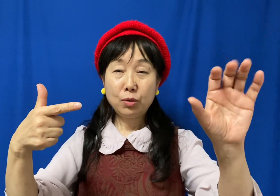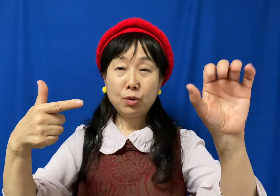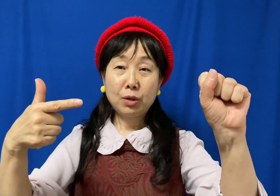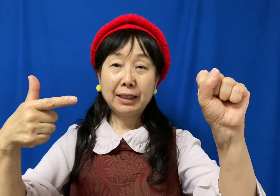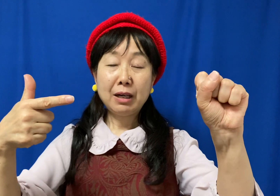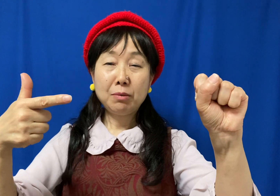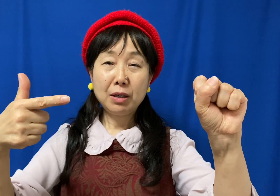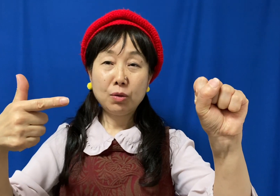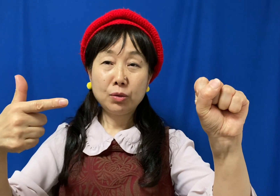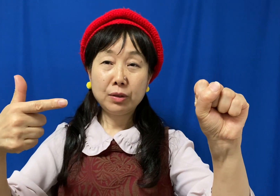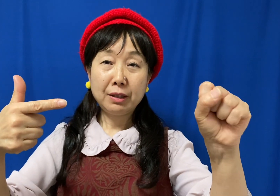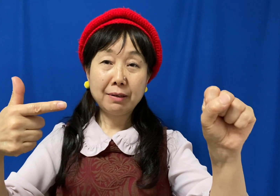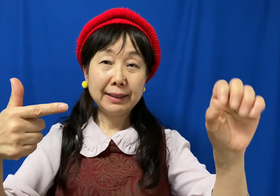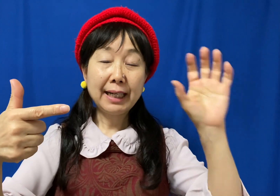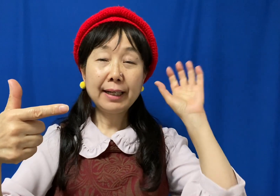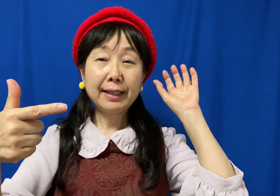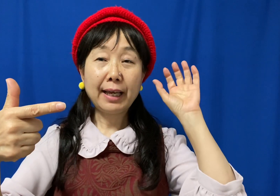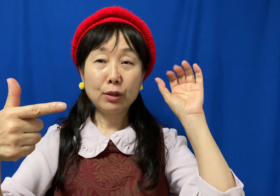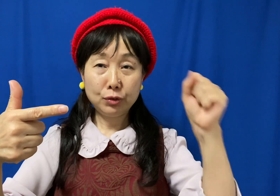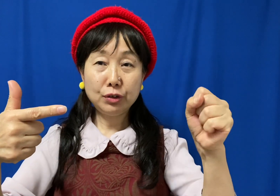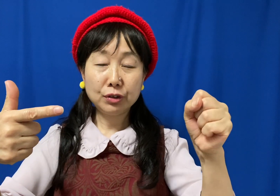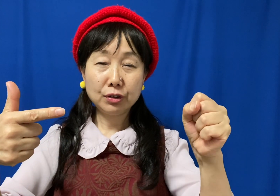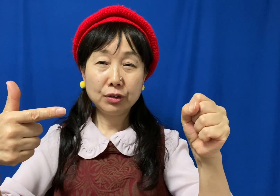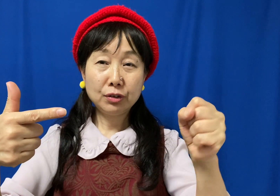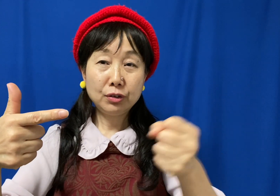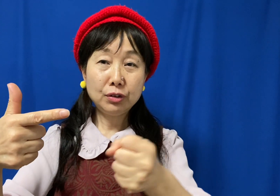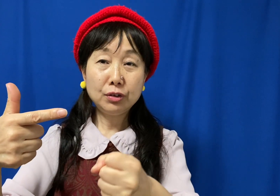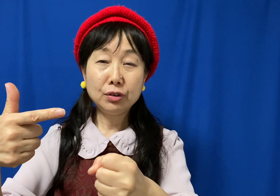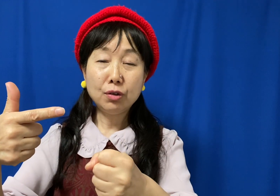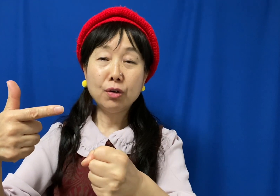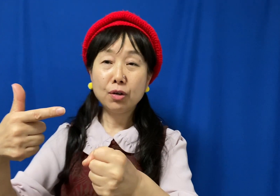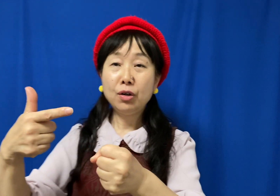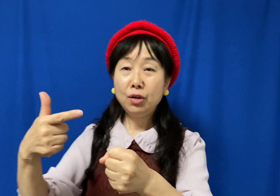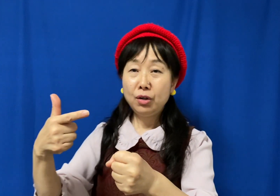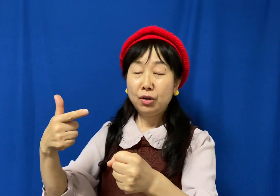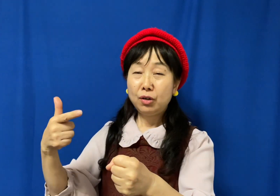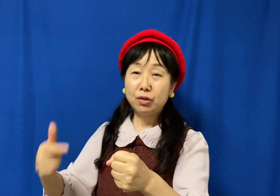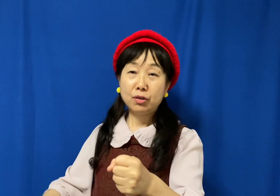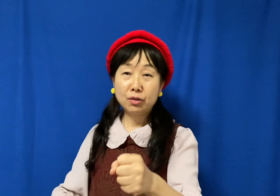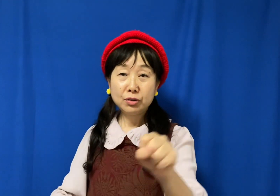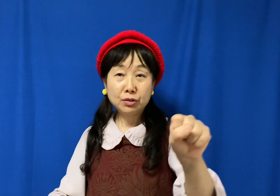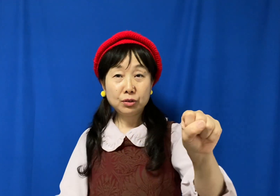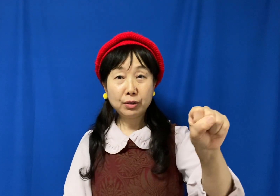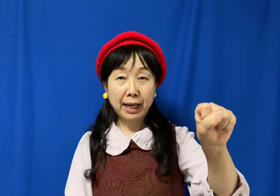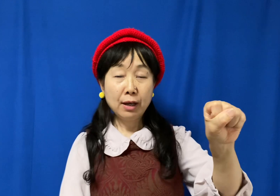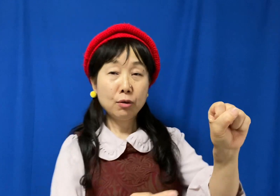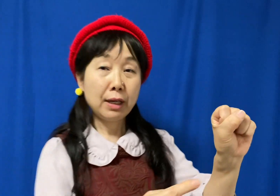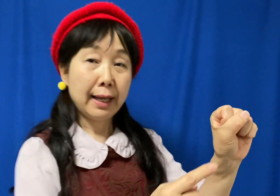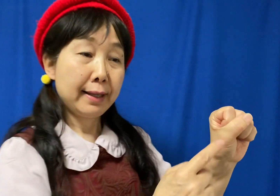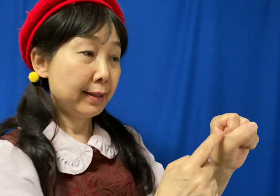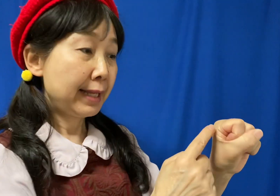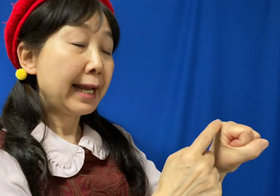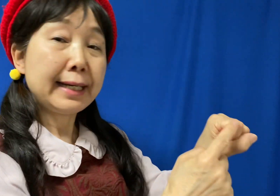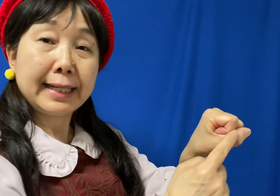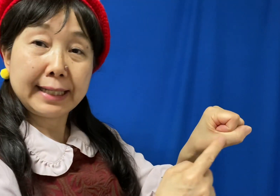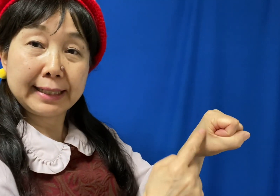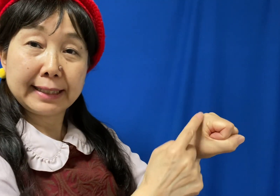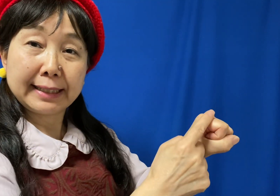片方の手はじゃんけんグーグーをするとね、これ年輪